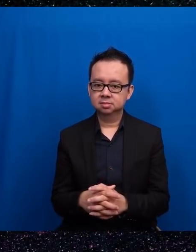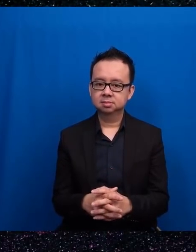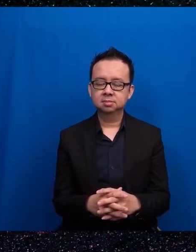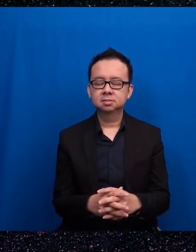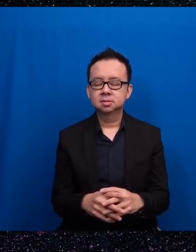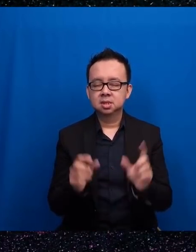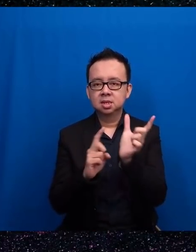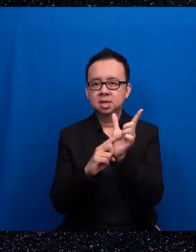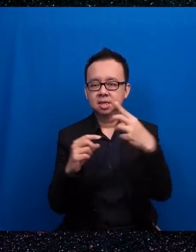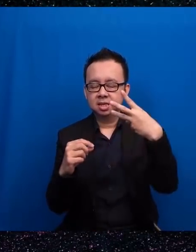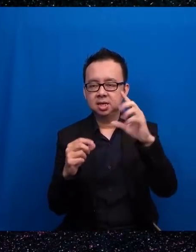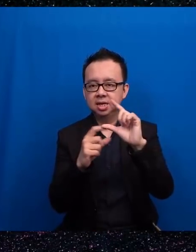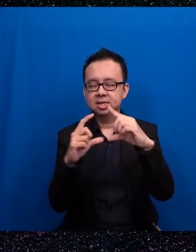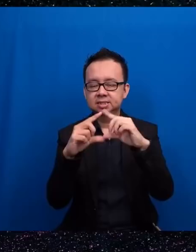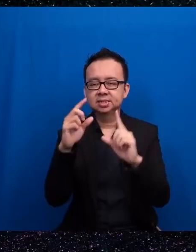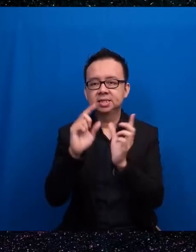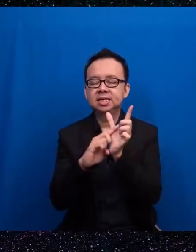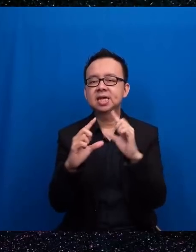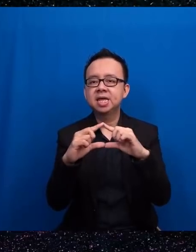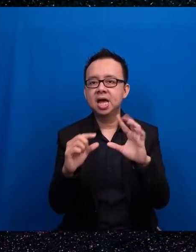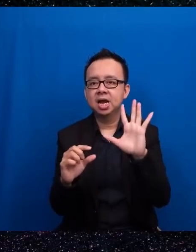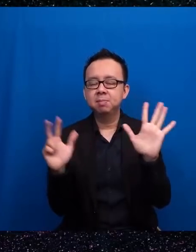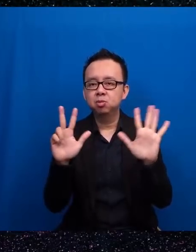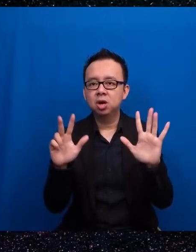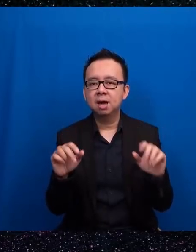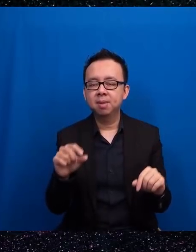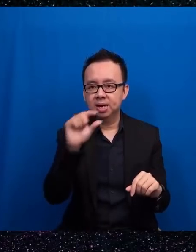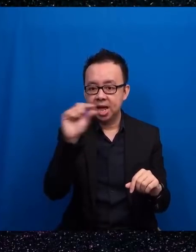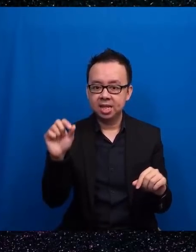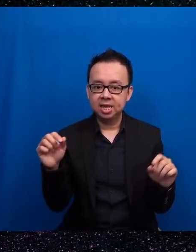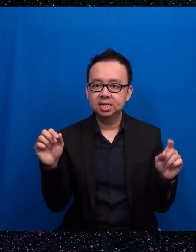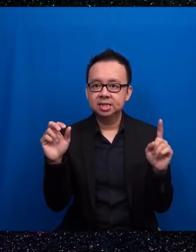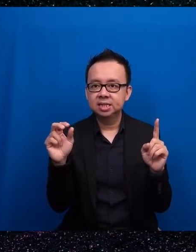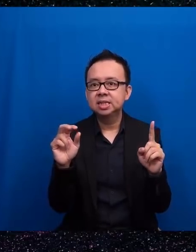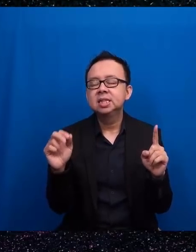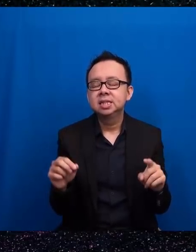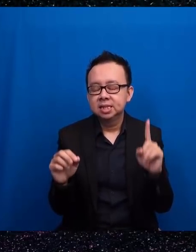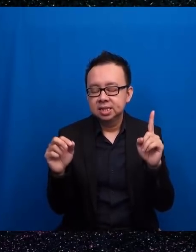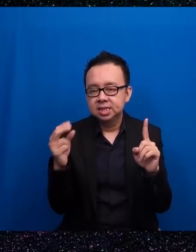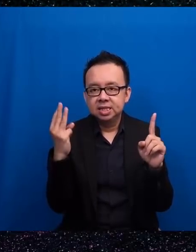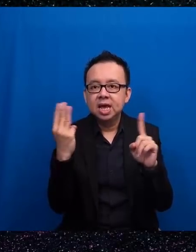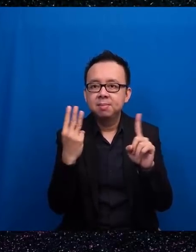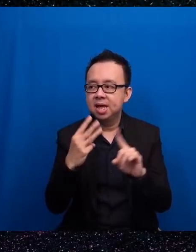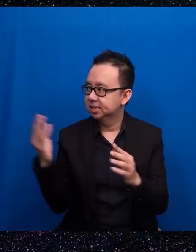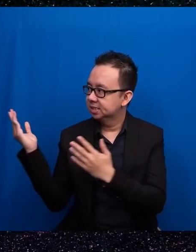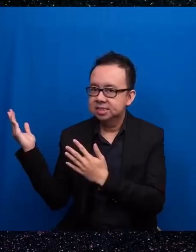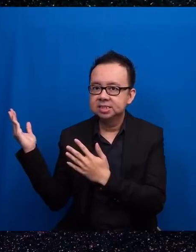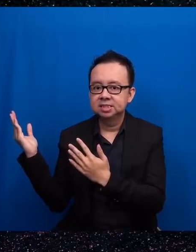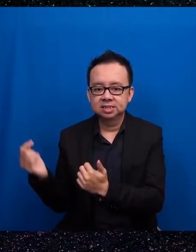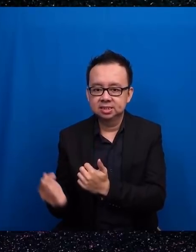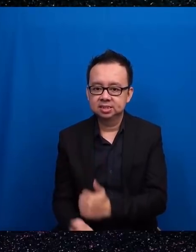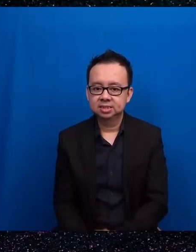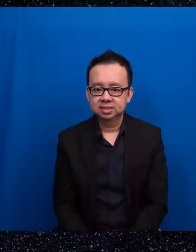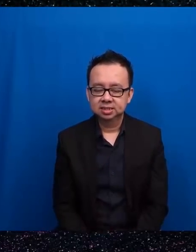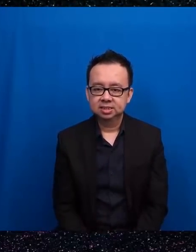kenikmatan dan hari kudus Tuhan, hari yang mulia. Apabila engkau menghormatinya dengan tidak menjalankan segala